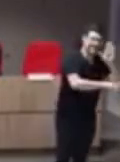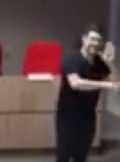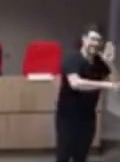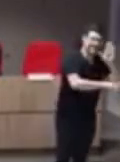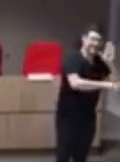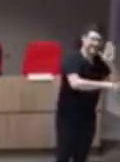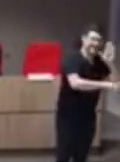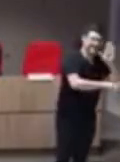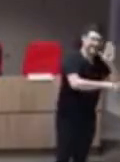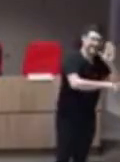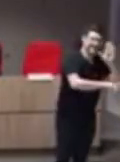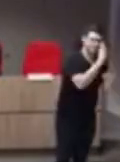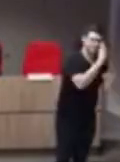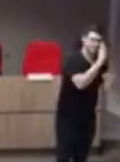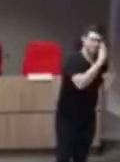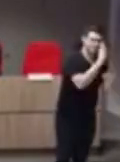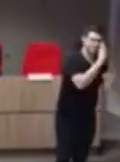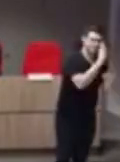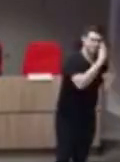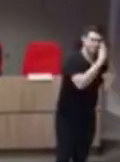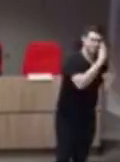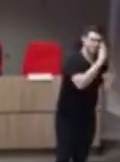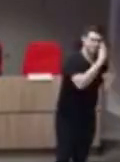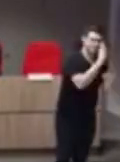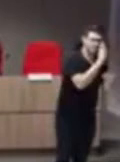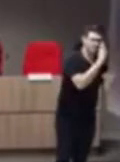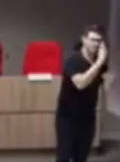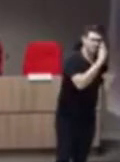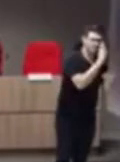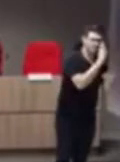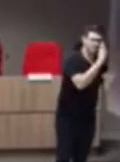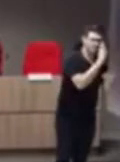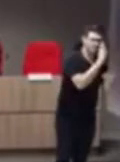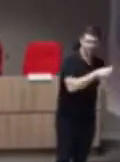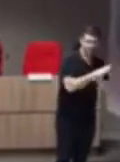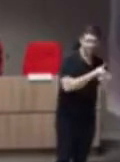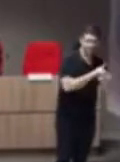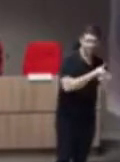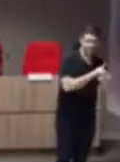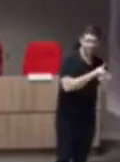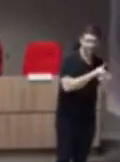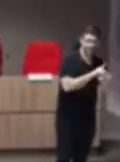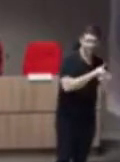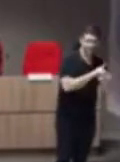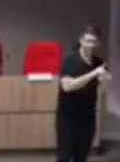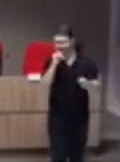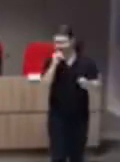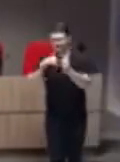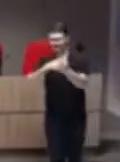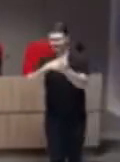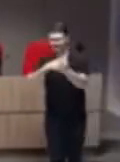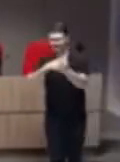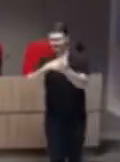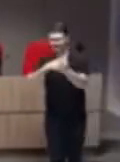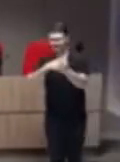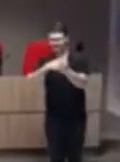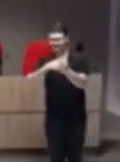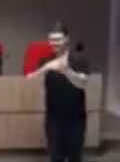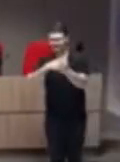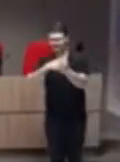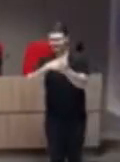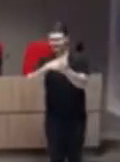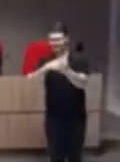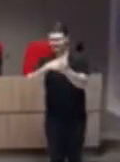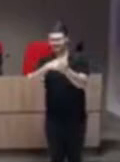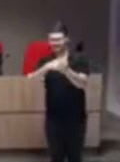e internacional. Essa é a baliza da nossa orientação. Mas questões de sigilo, procedimentos pequenos